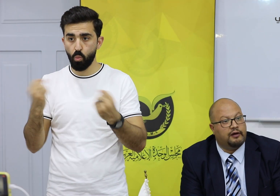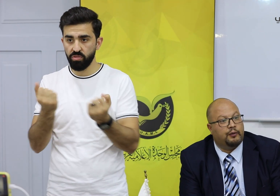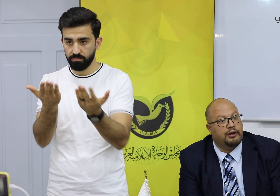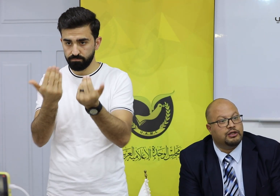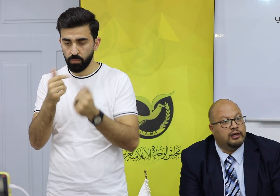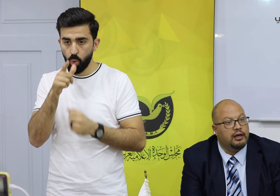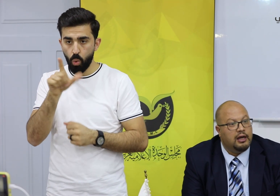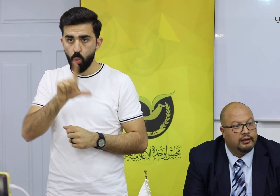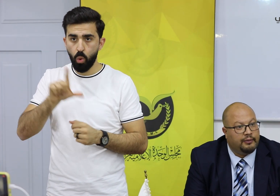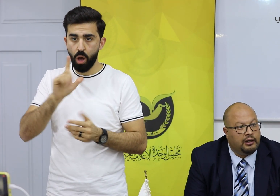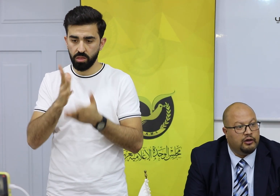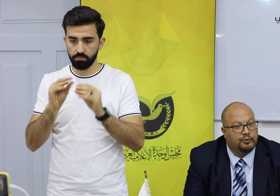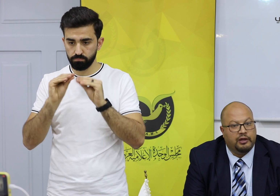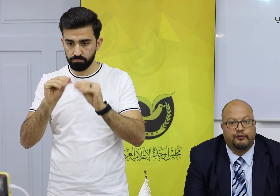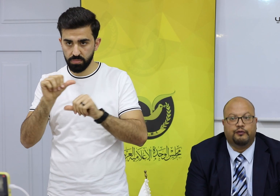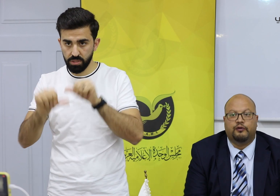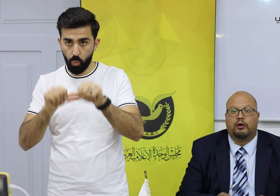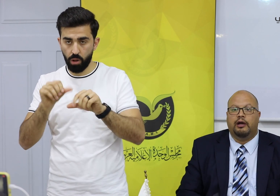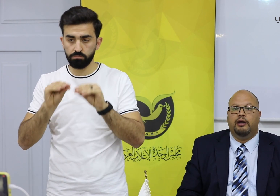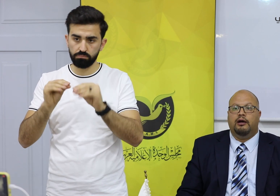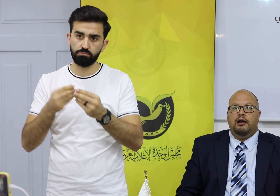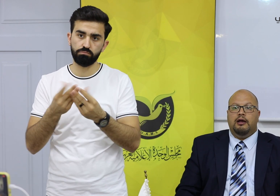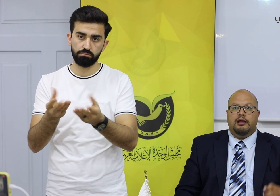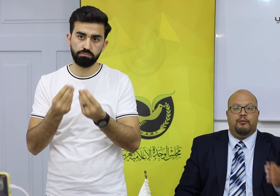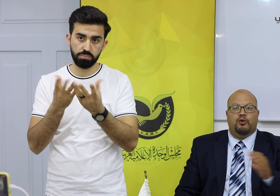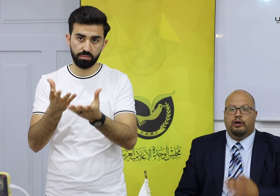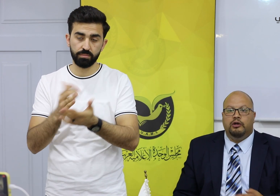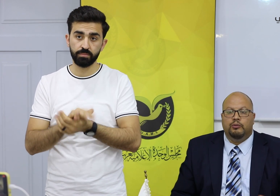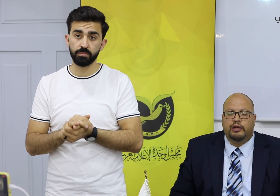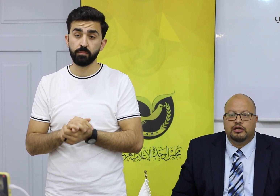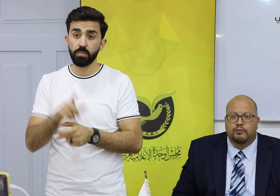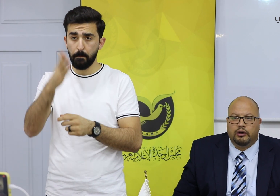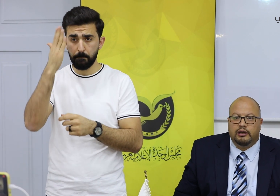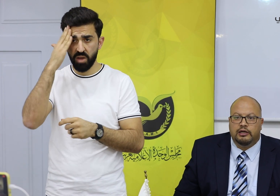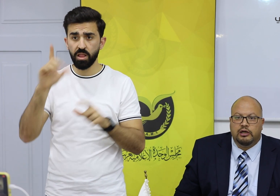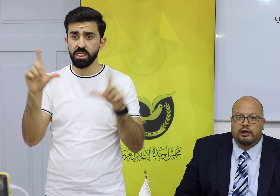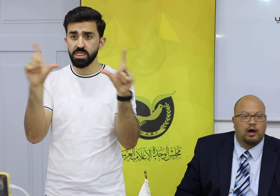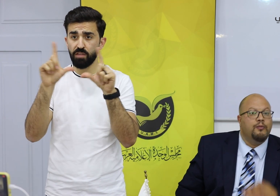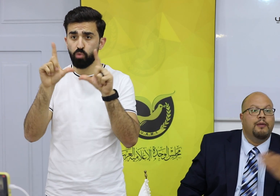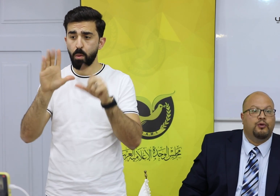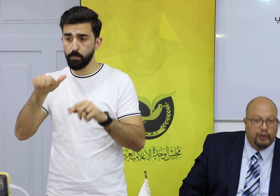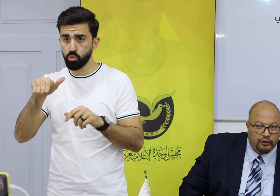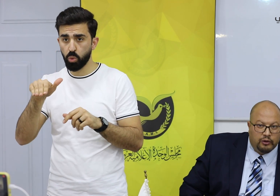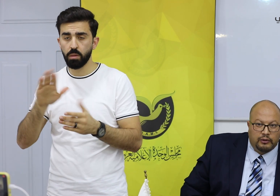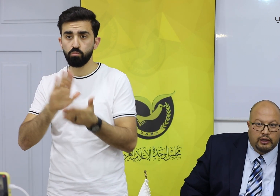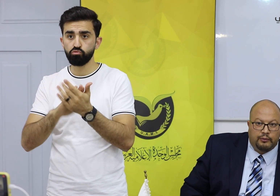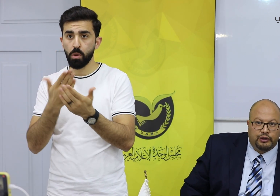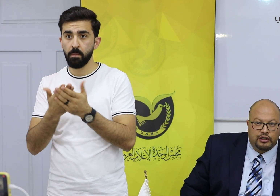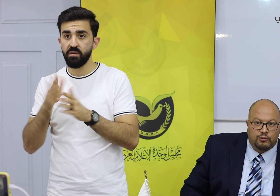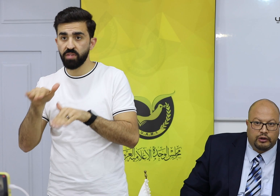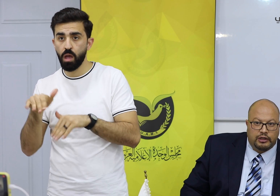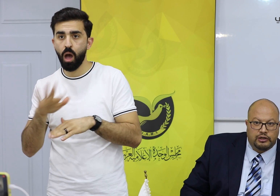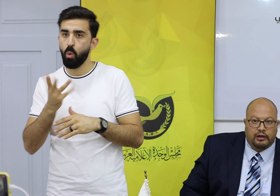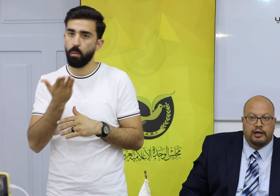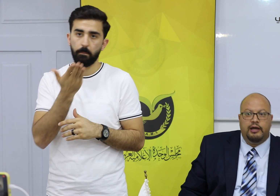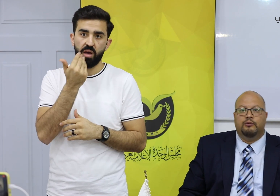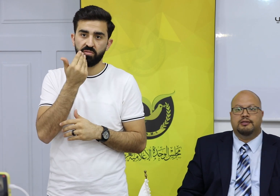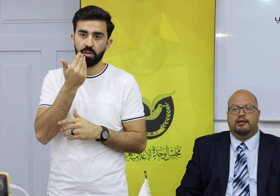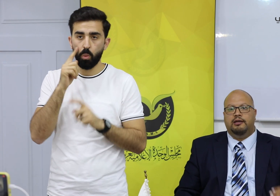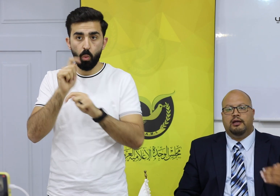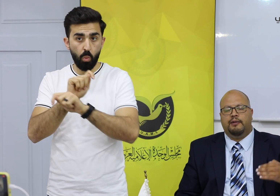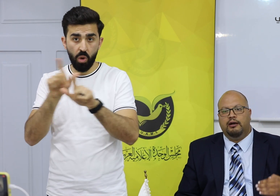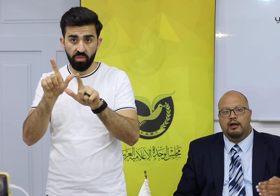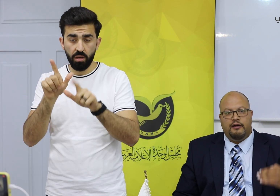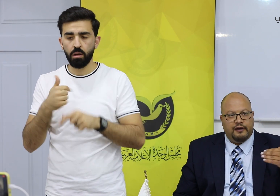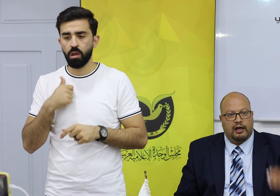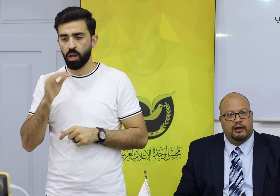بشكل احترافي، وهذا شيء طبعا انتم بتعرفوا في كل قناة يا بيكون عندهم مترجم لغة الإشارة او ما بيكون عندهم مترجم لغة إشارة. احنا